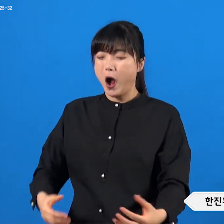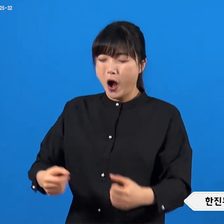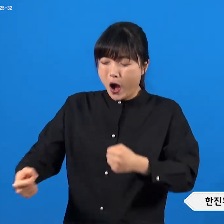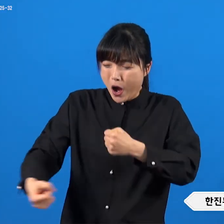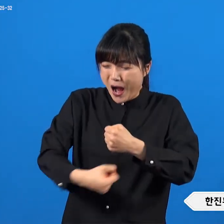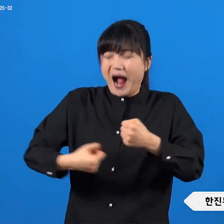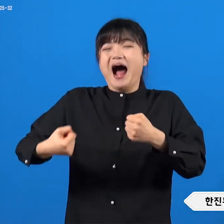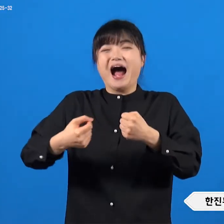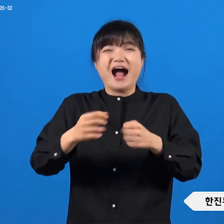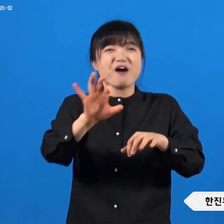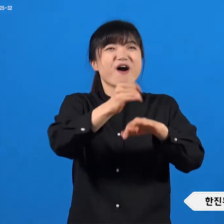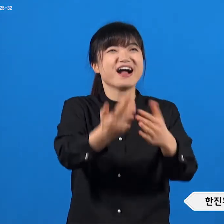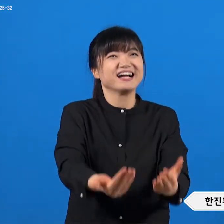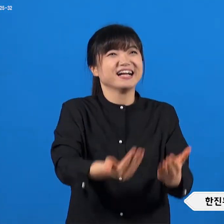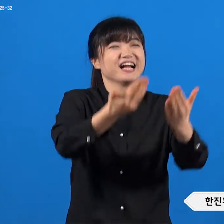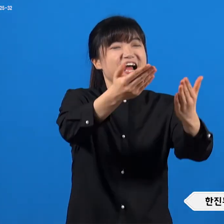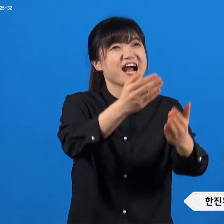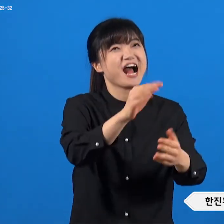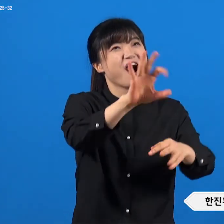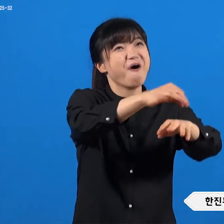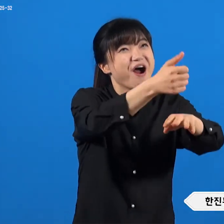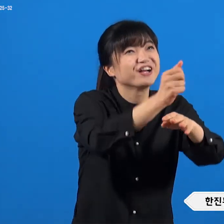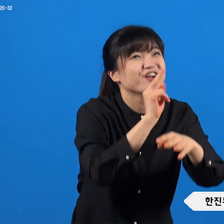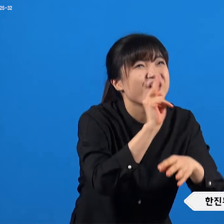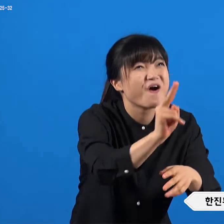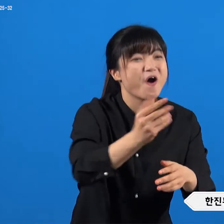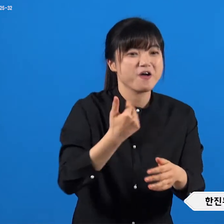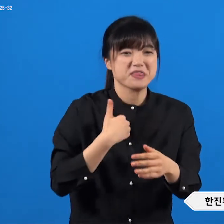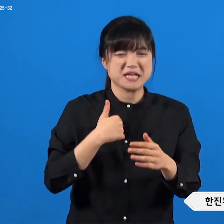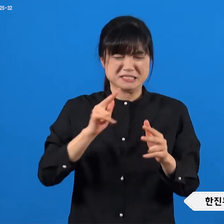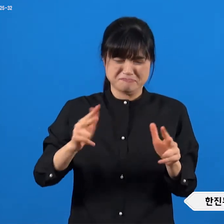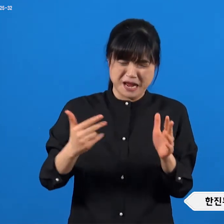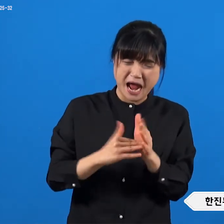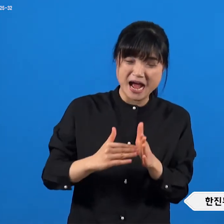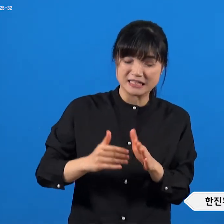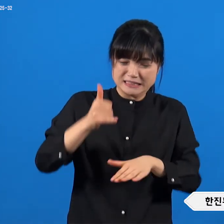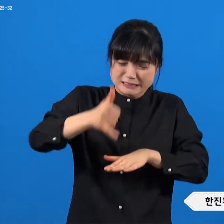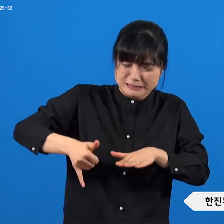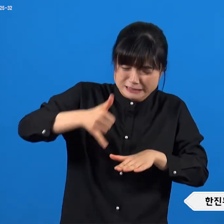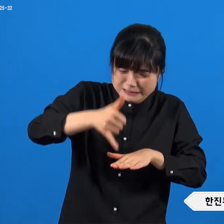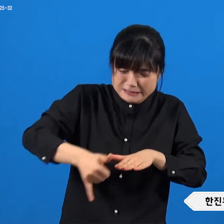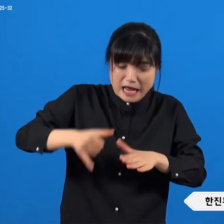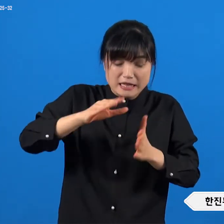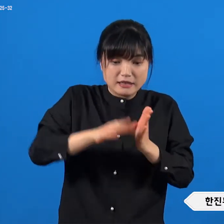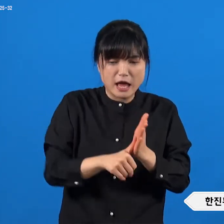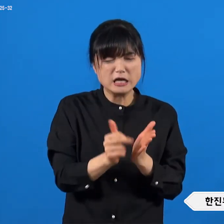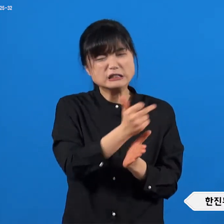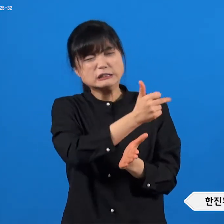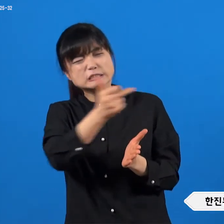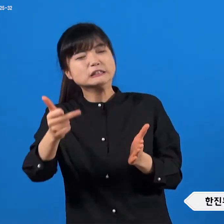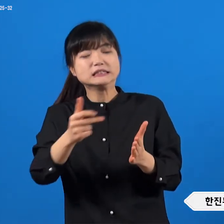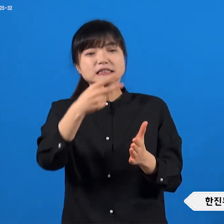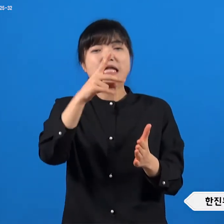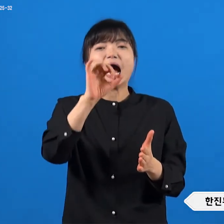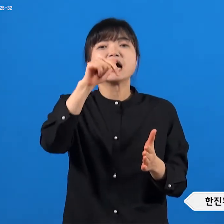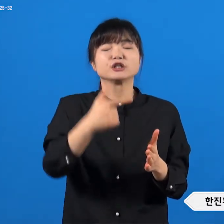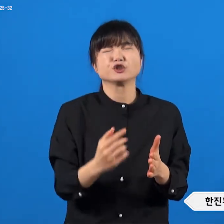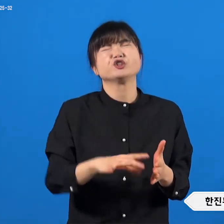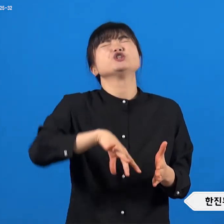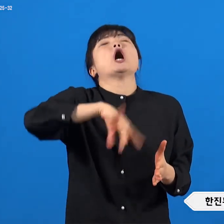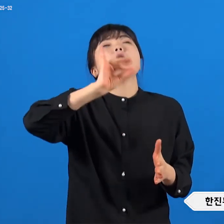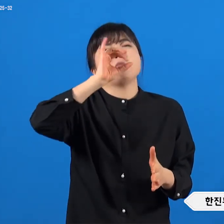왕에게 바쳤습니다. 폐하, 제가 수십 년 농사를 지었지만은 이렇게 질 좋고 큰 당근은